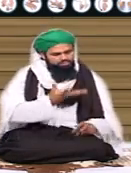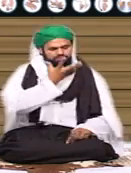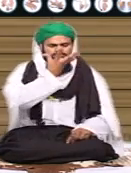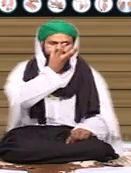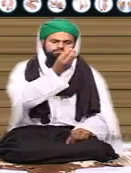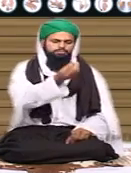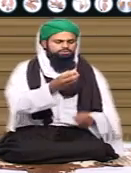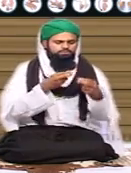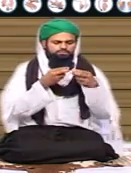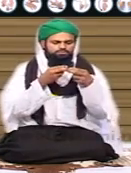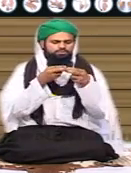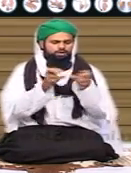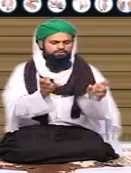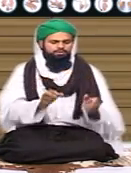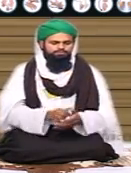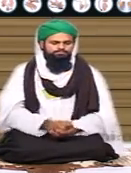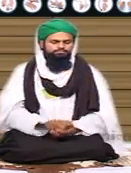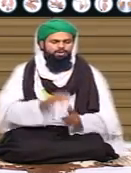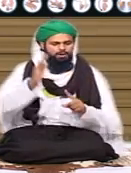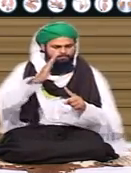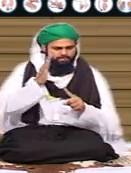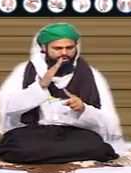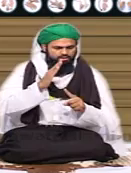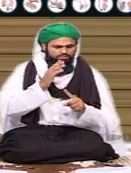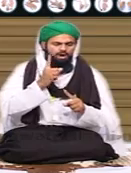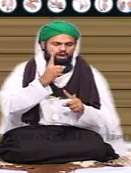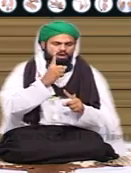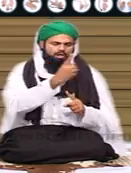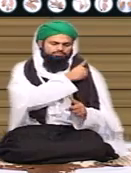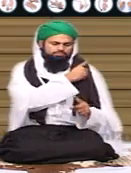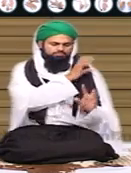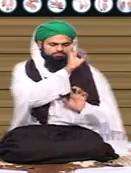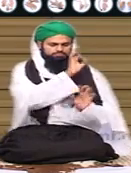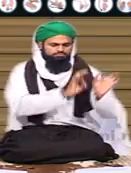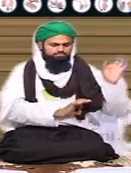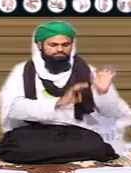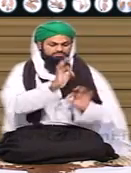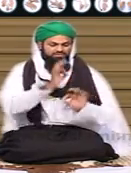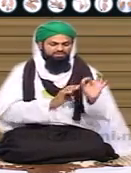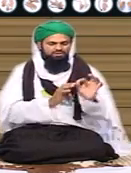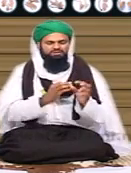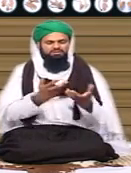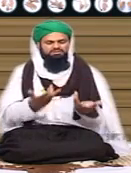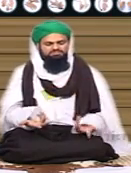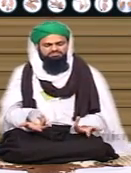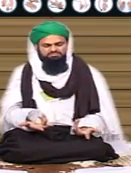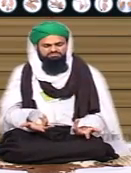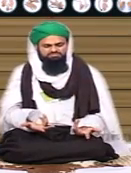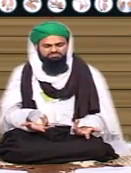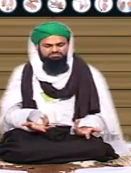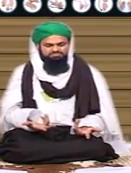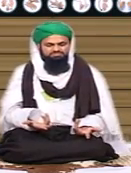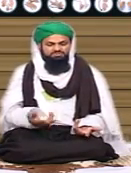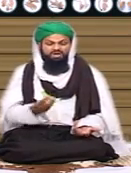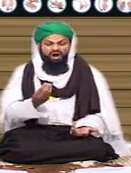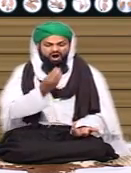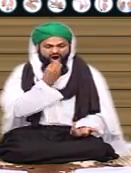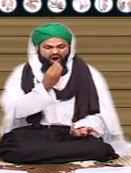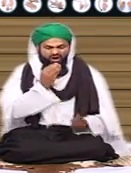جائے تو اس میں برکت بھی ہوتی ہے اور عذاب سے نجات بھی ہوتی ہے. لیکن اب کریں کیا؟ ہم کو کھانے